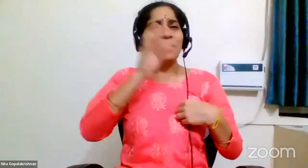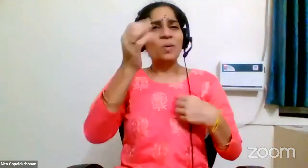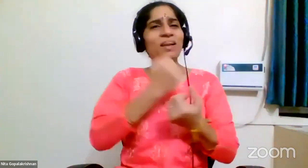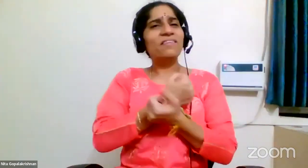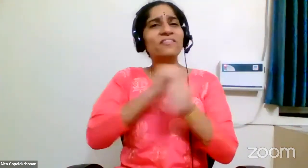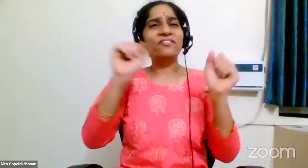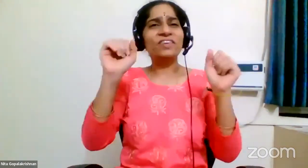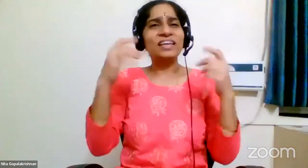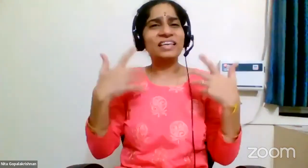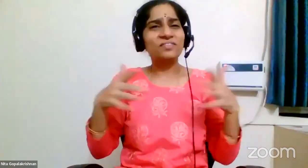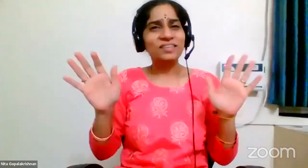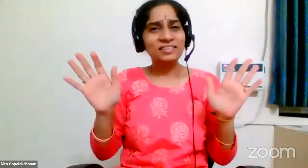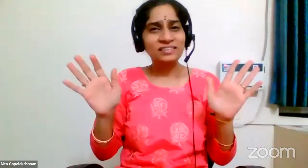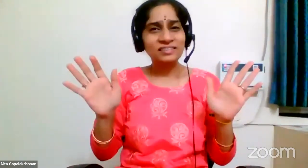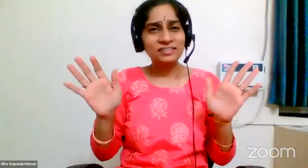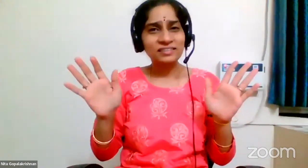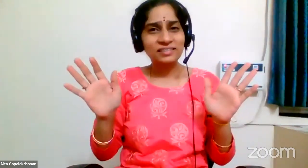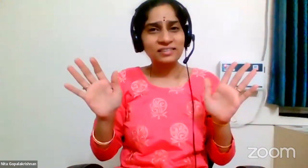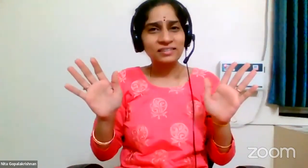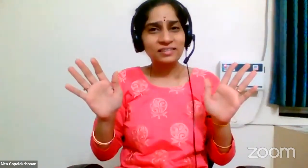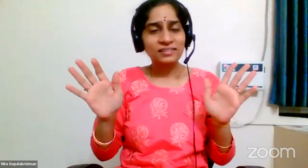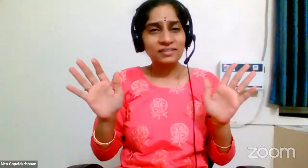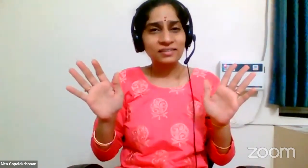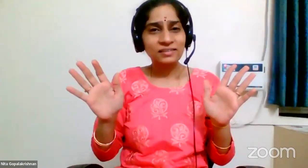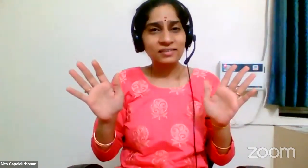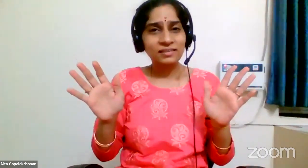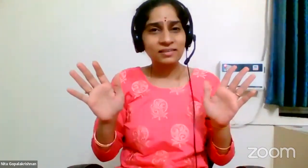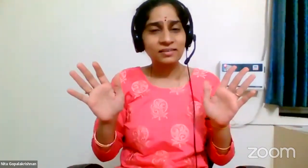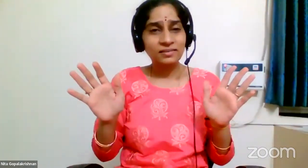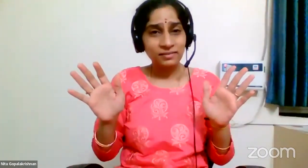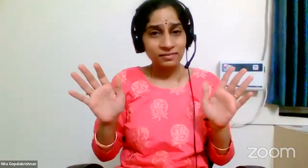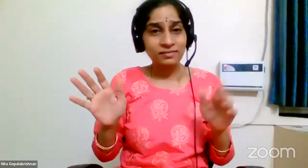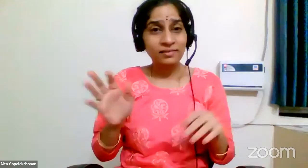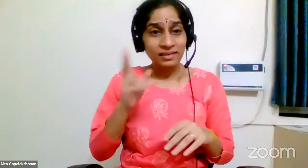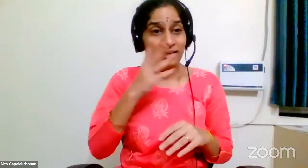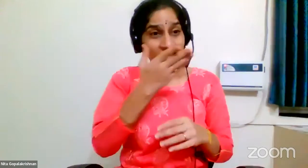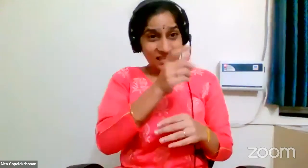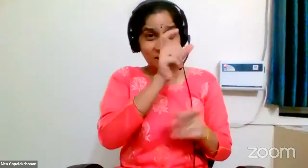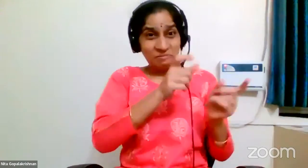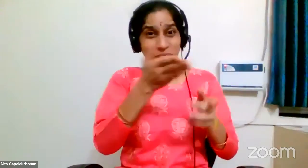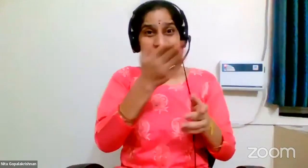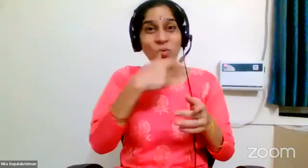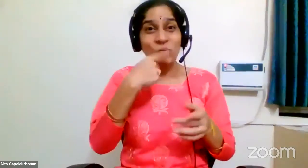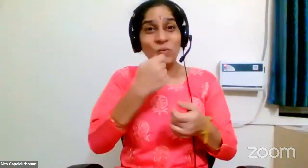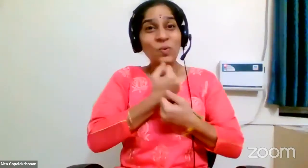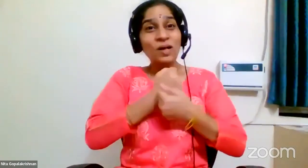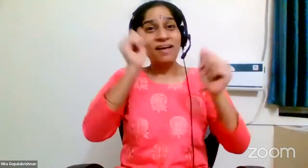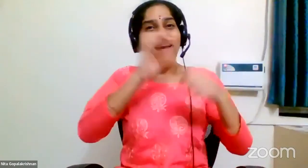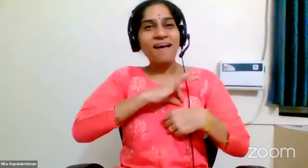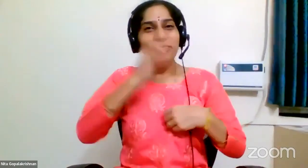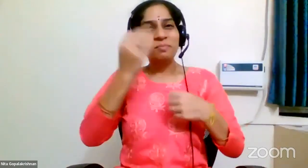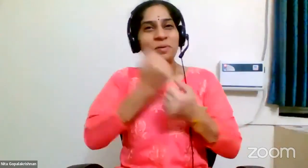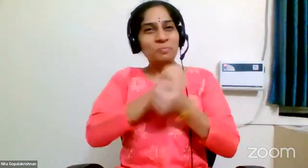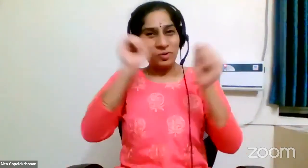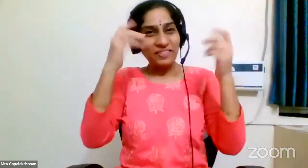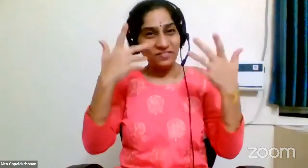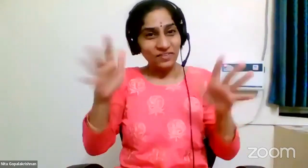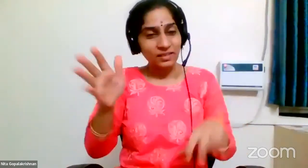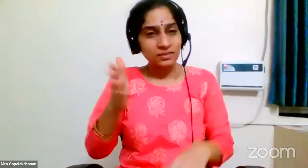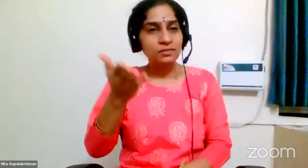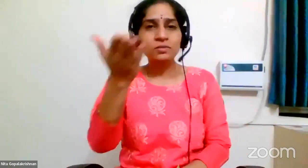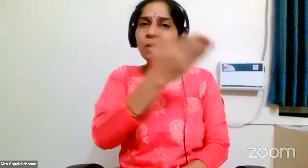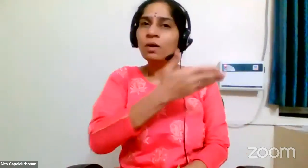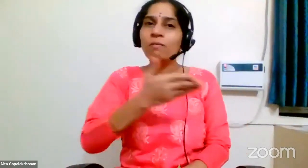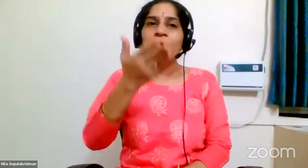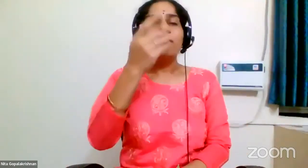तो जो ऐसी मुक्त आत्मा थी वो इस बात को समझ गए कि भगवान किसी भी चीज के फल से जो है बाधित नहीं